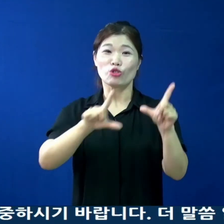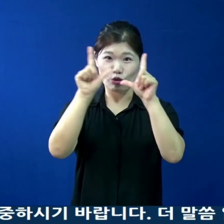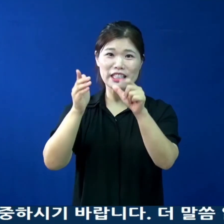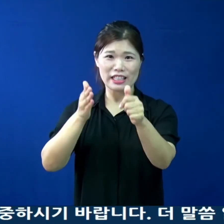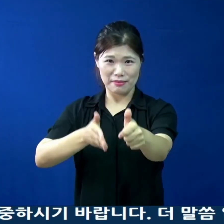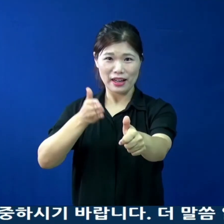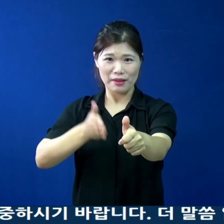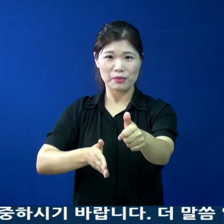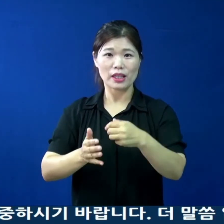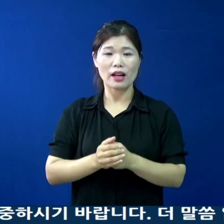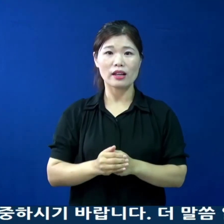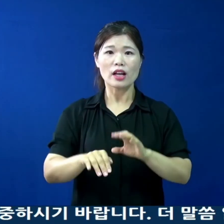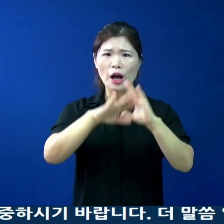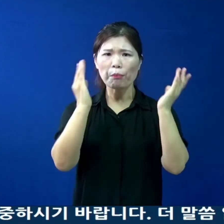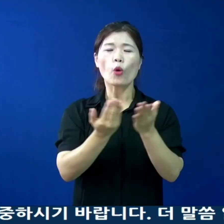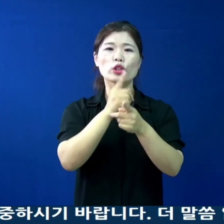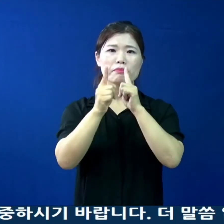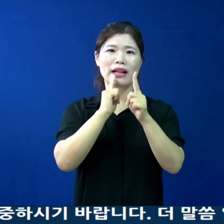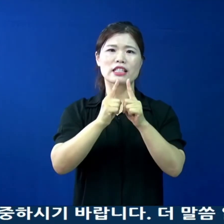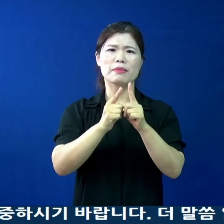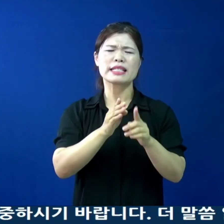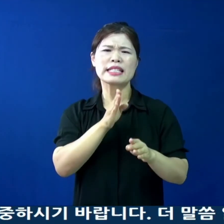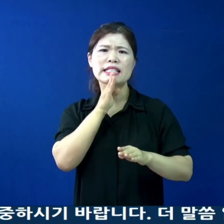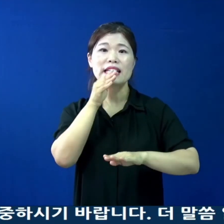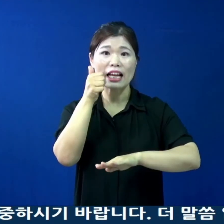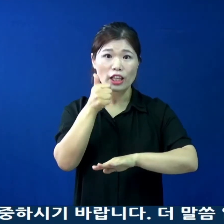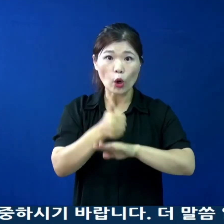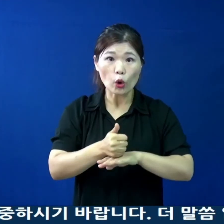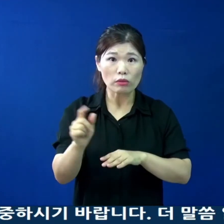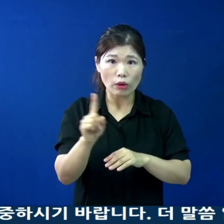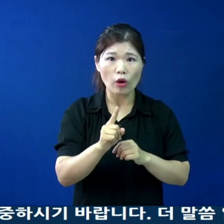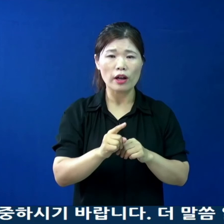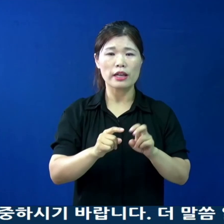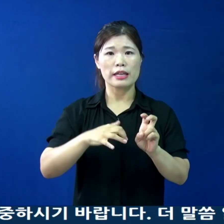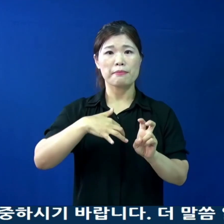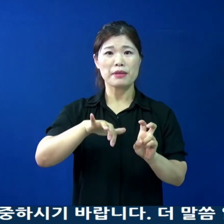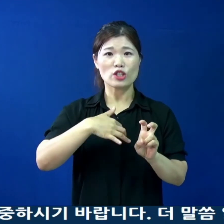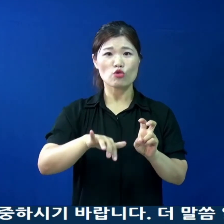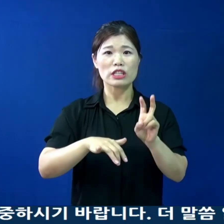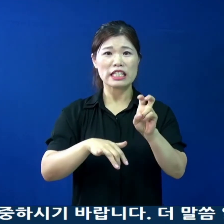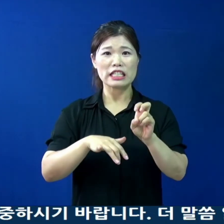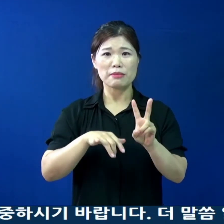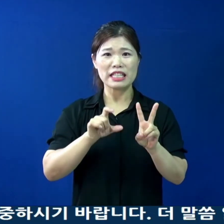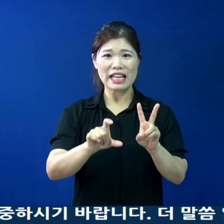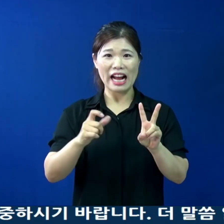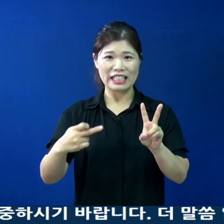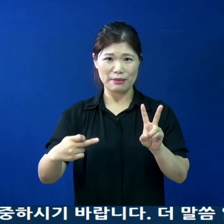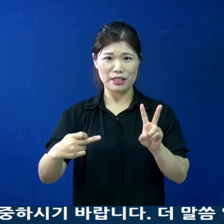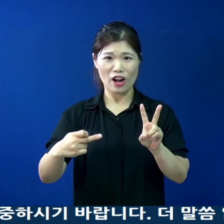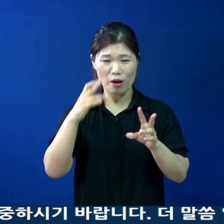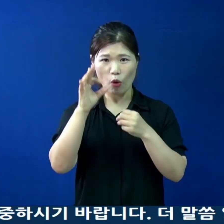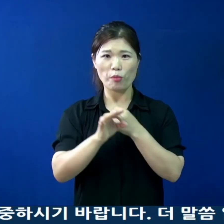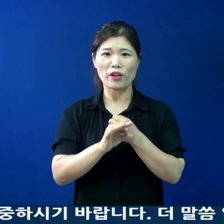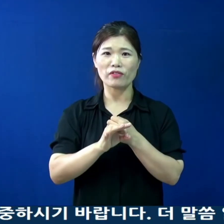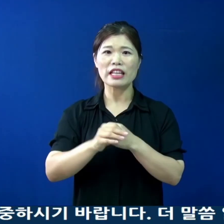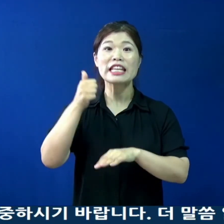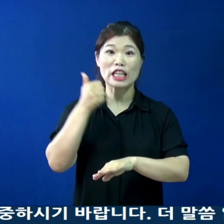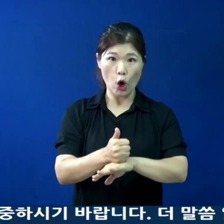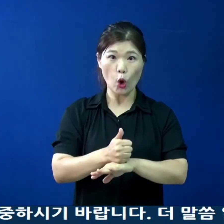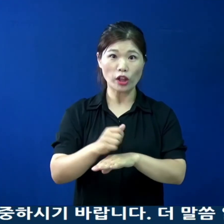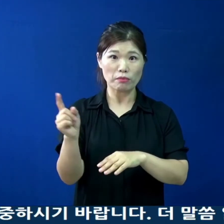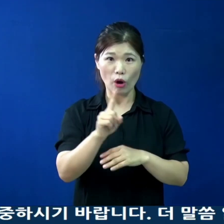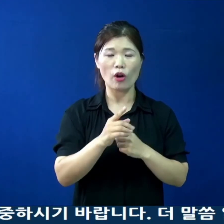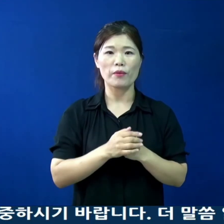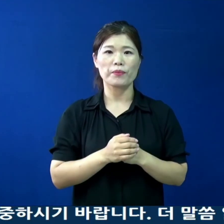모든 말씀의 진짜 결론은 이것인 것 같습니다. 우리 민수기 22장 12절 말씀인데 이미 결론이 나와 있습니다.